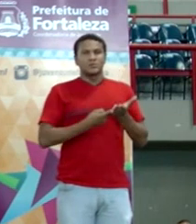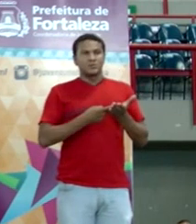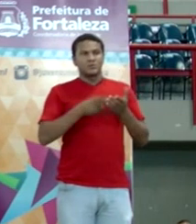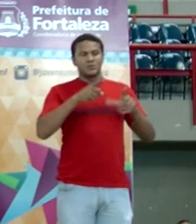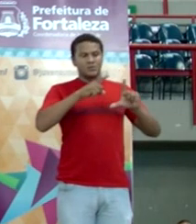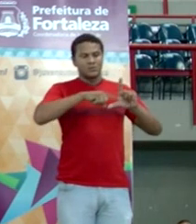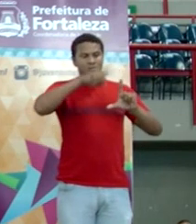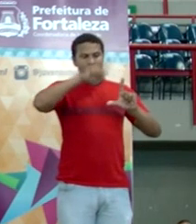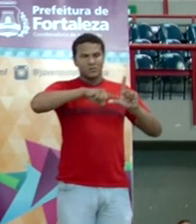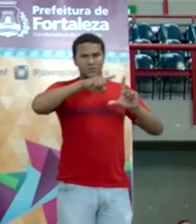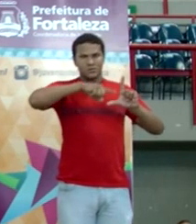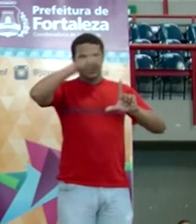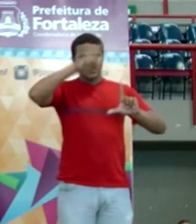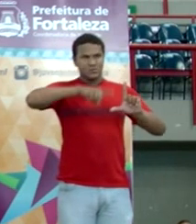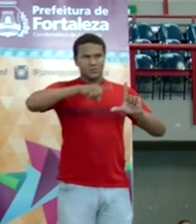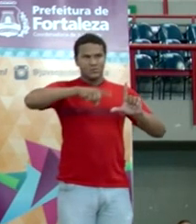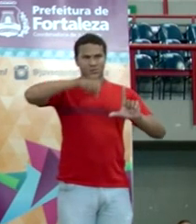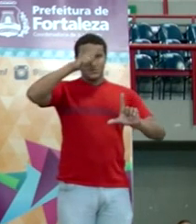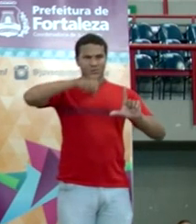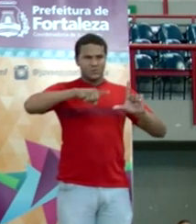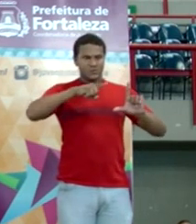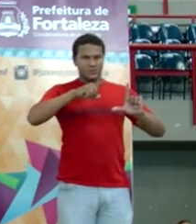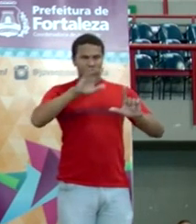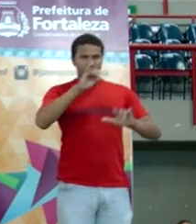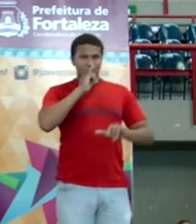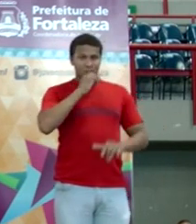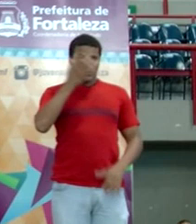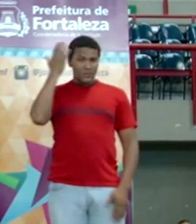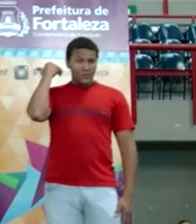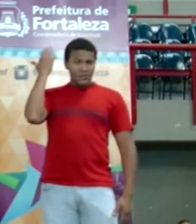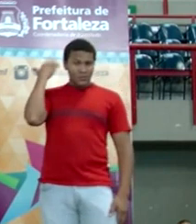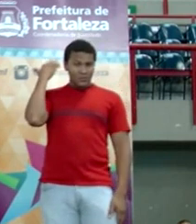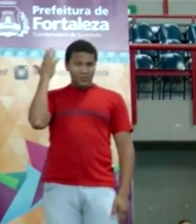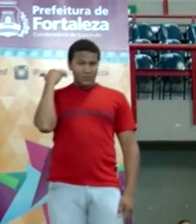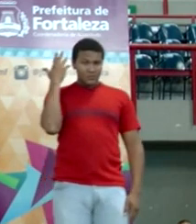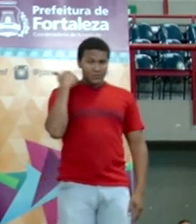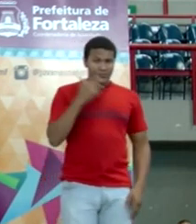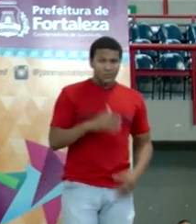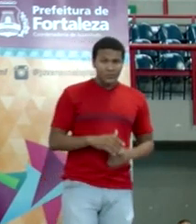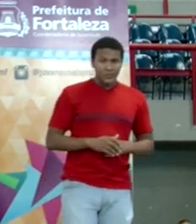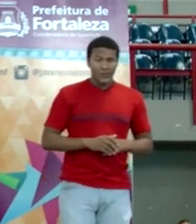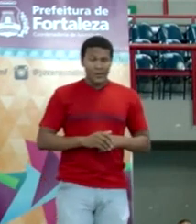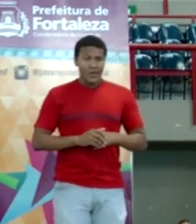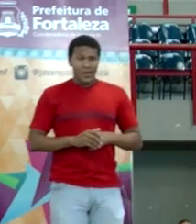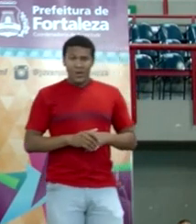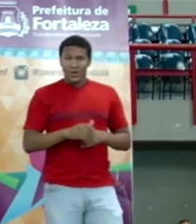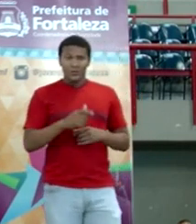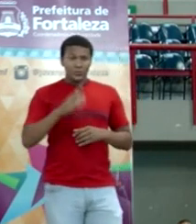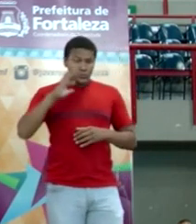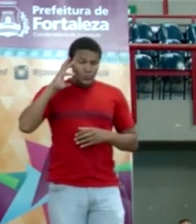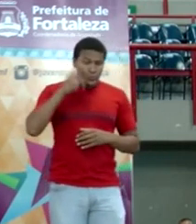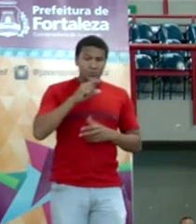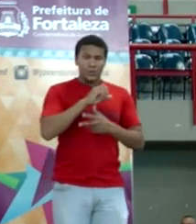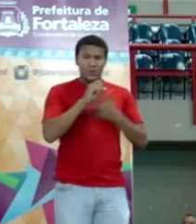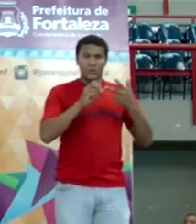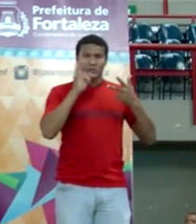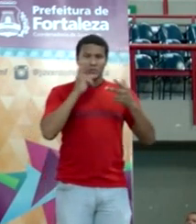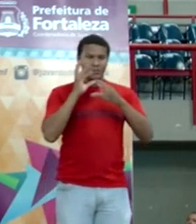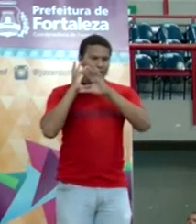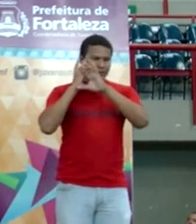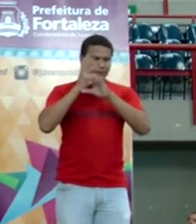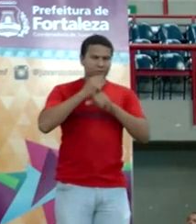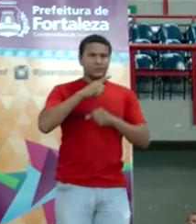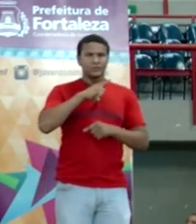Enem, desde 1998, que foi a primeira edição até agora, que não tenha questão para você analisar gráfico e analisar